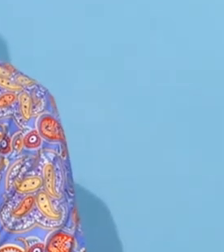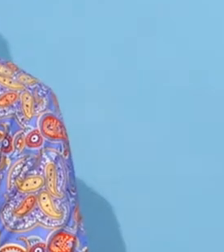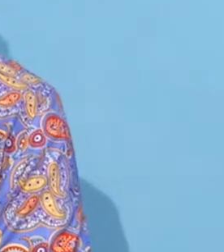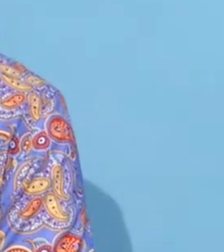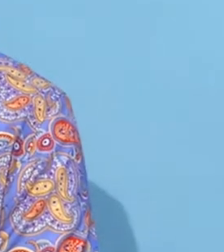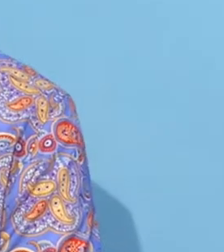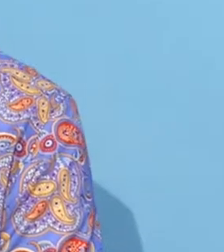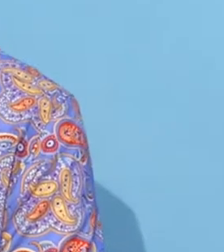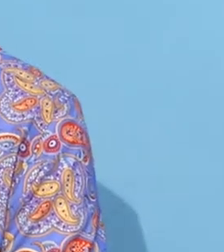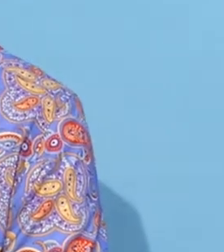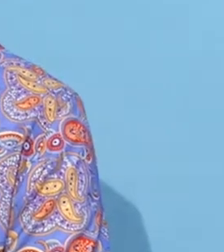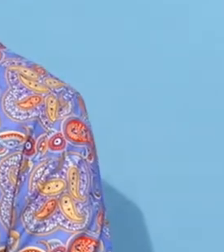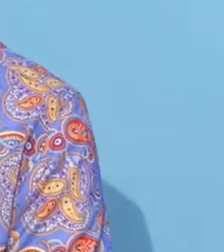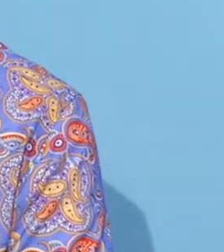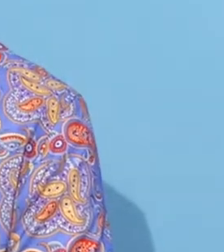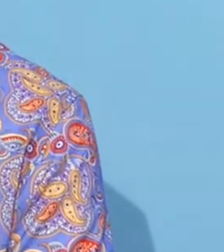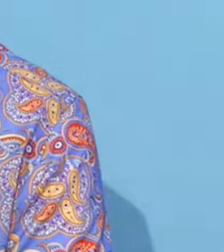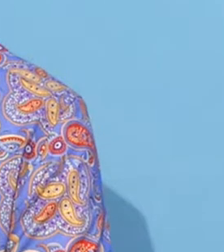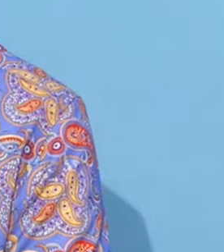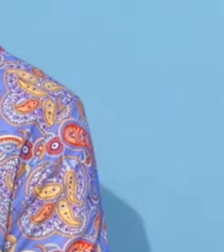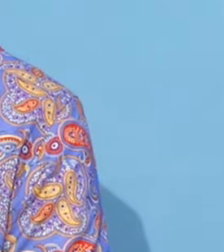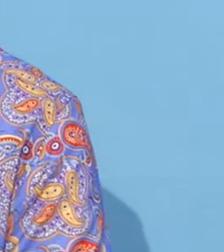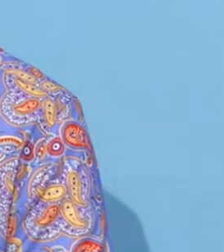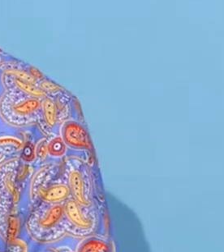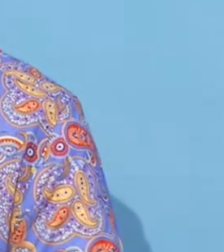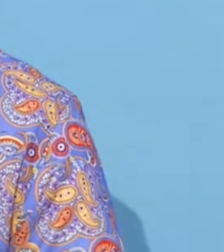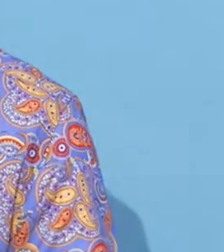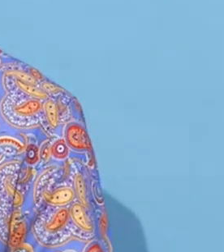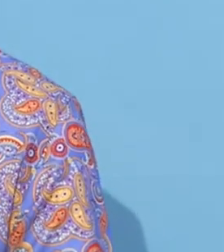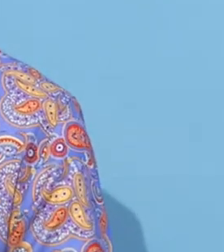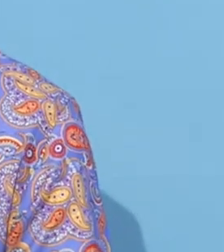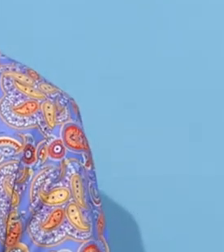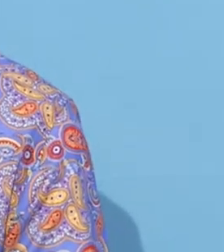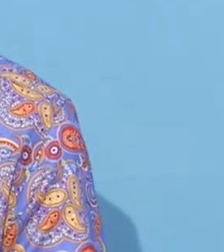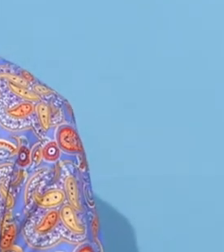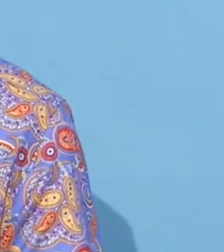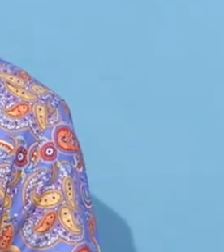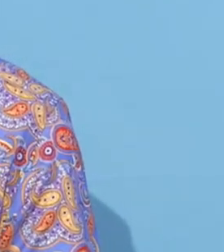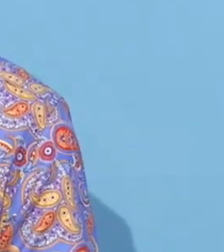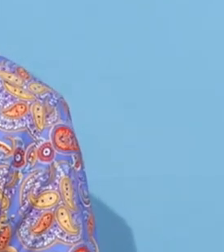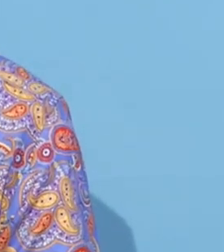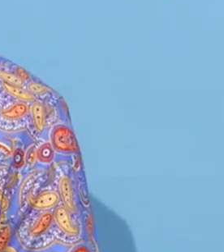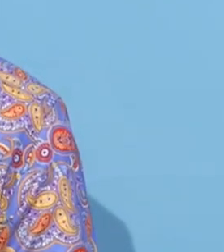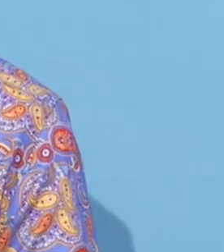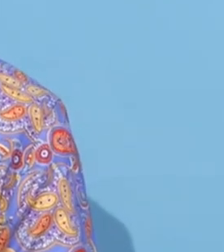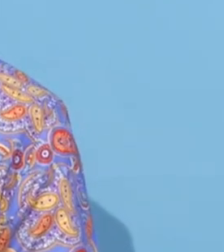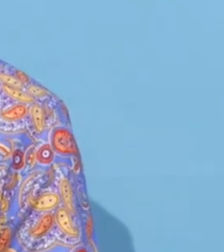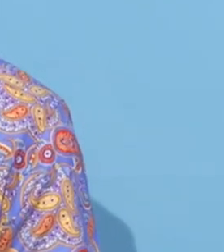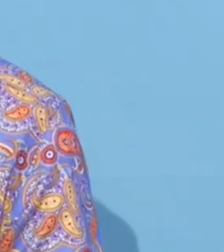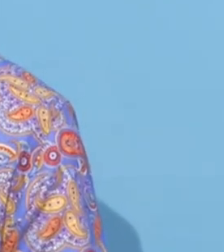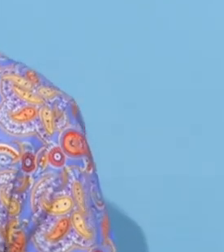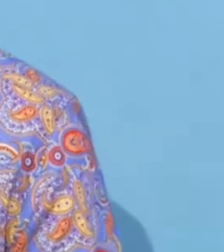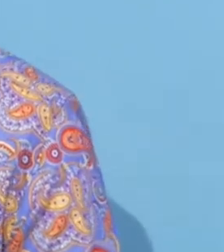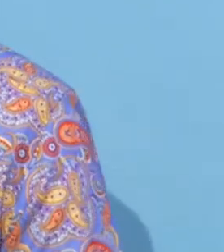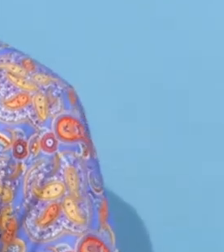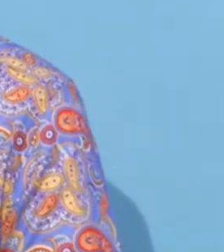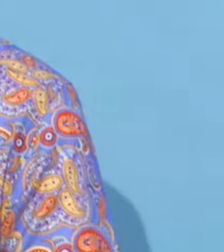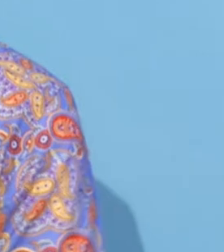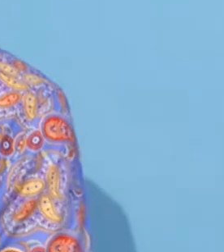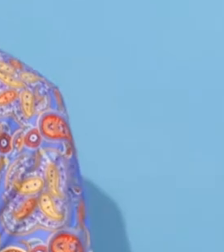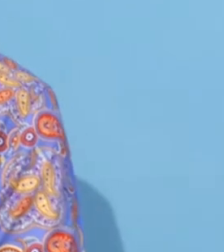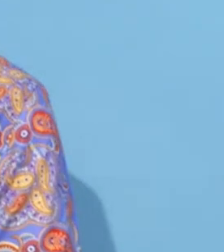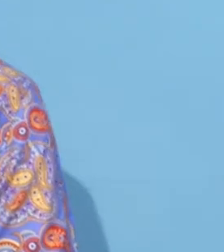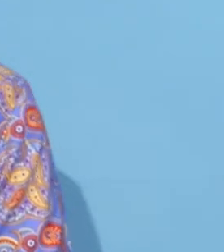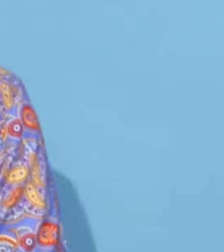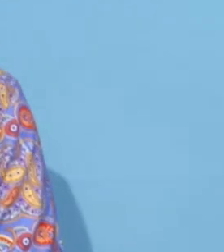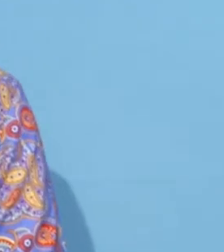ensamt. Sen tycker jag också att det är viktigt att man... Alltså, det här, man måste verkligen angripa